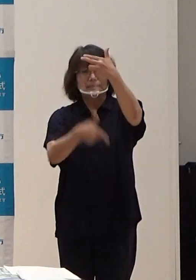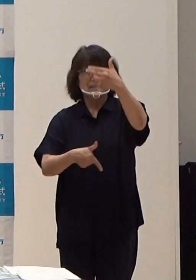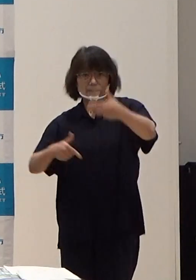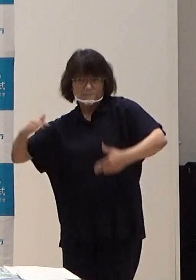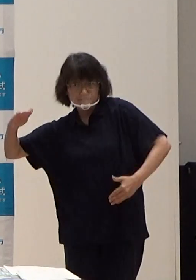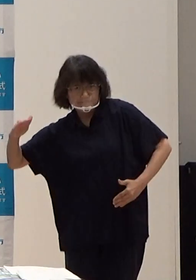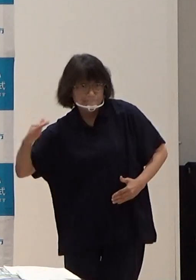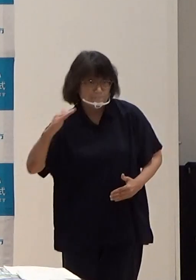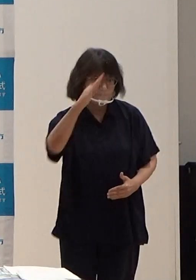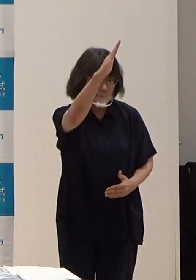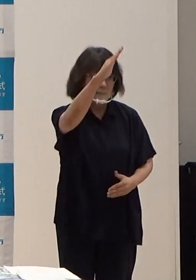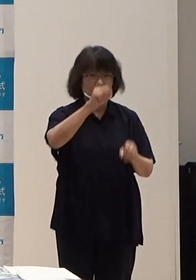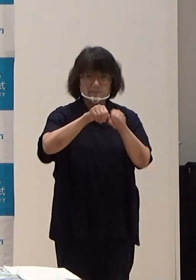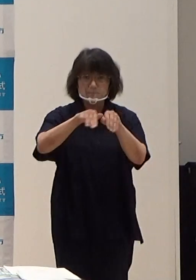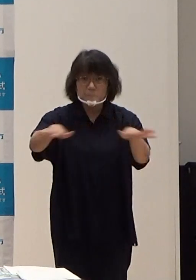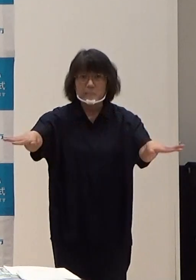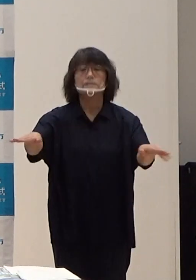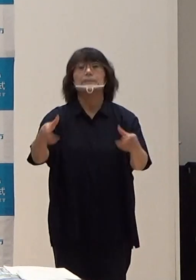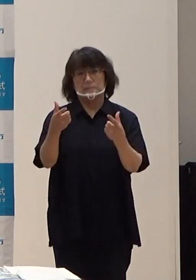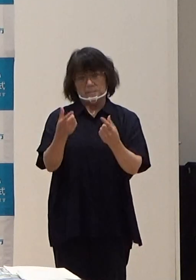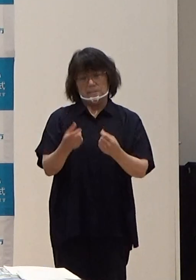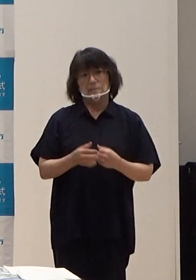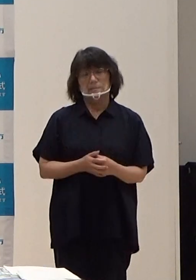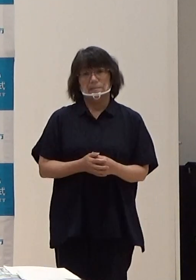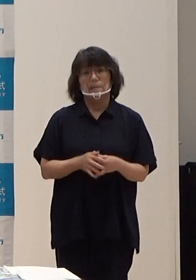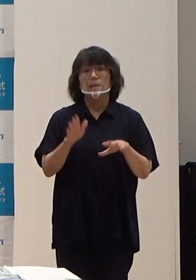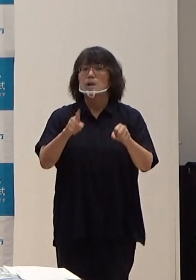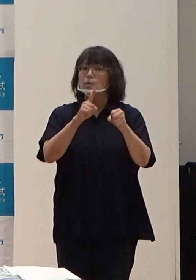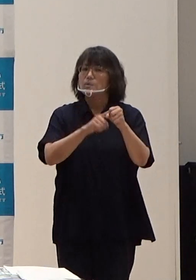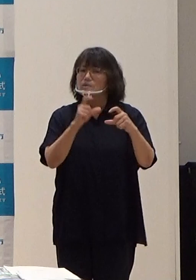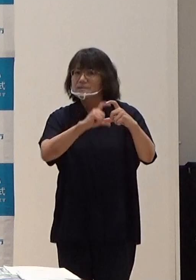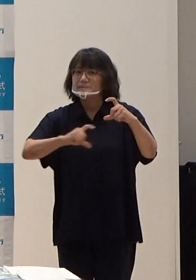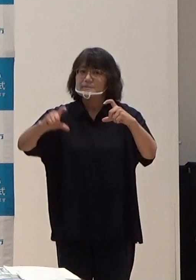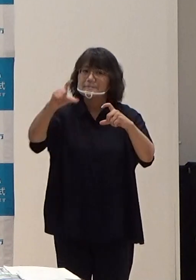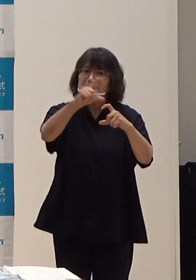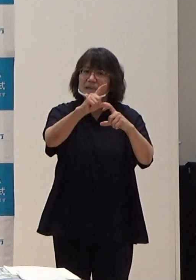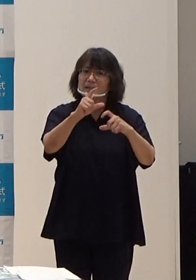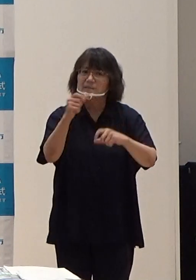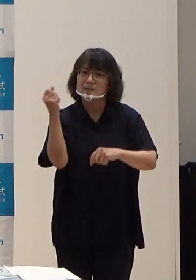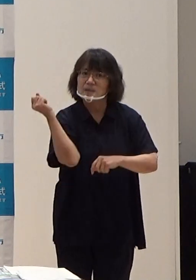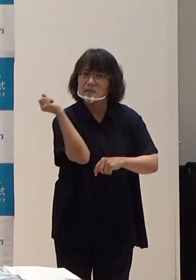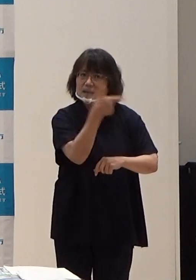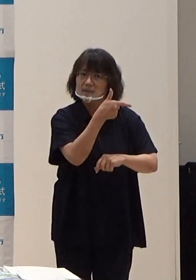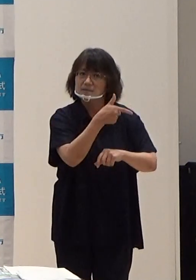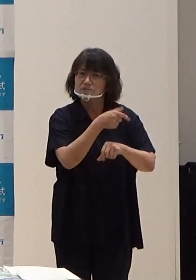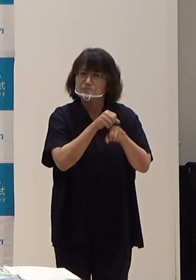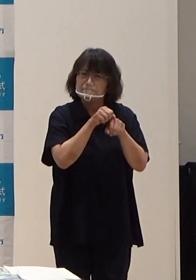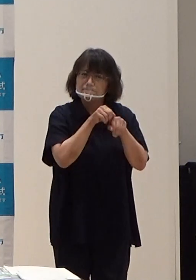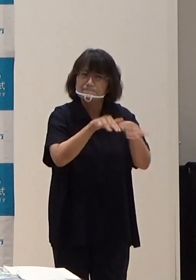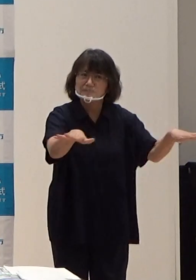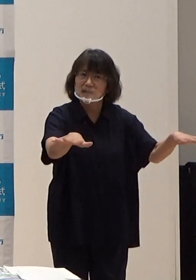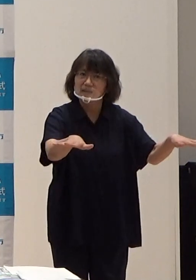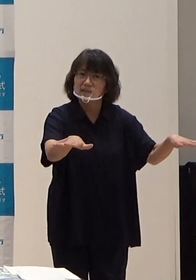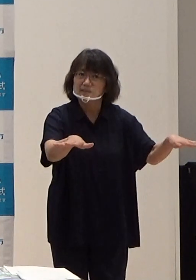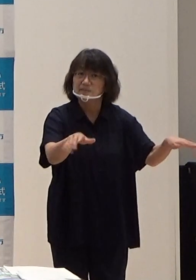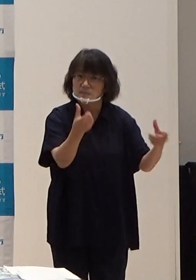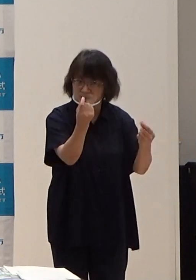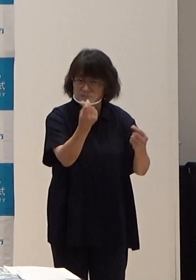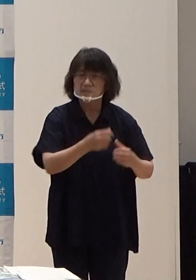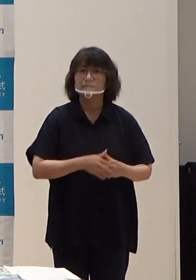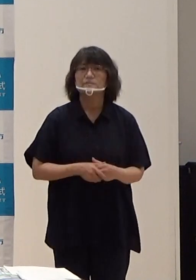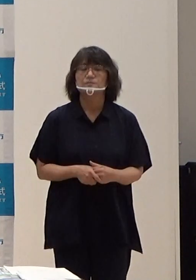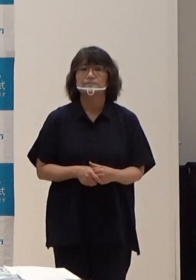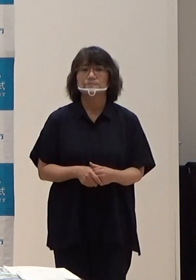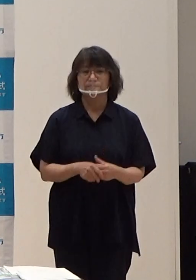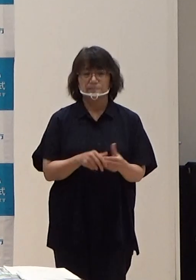が、今年はですね、それを上回るスピードでですね、罹患された方がおります。 資